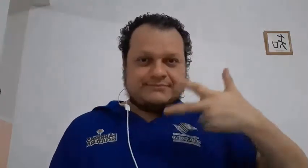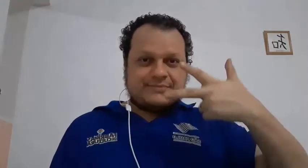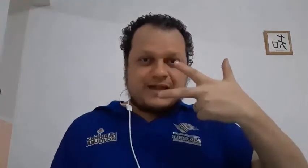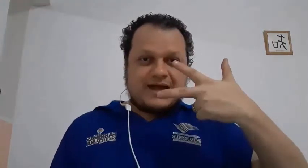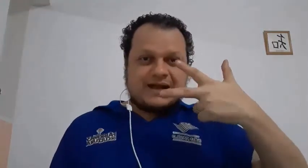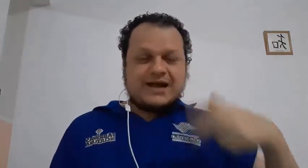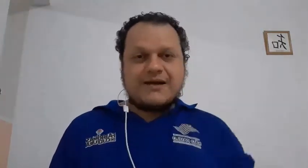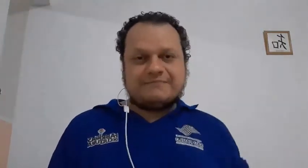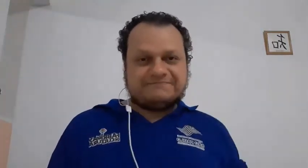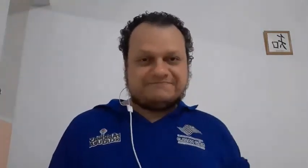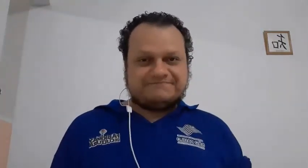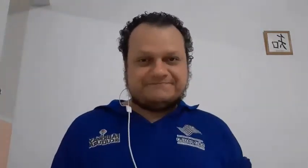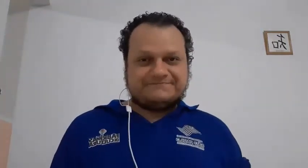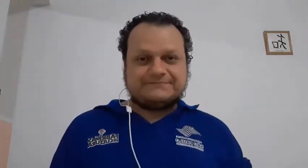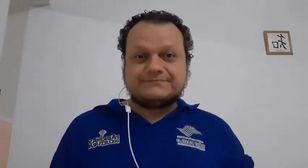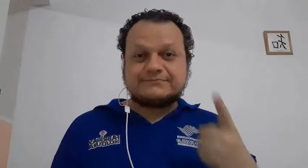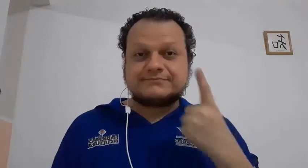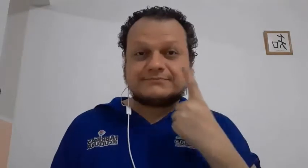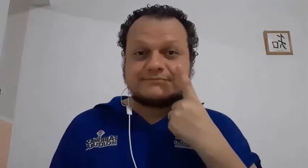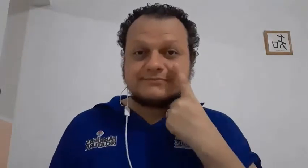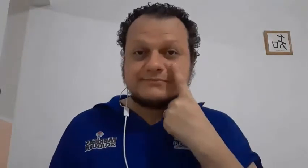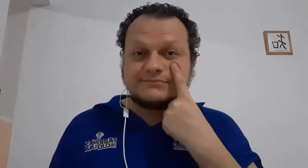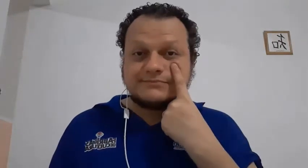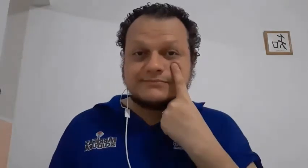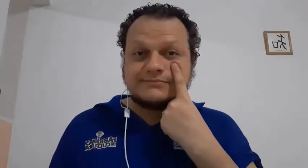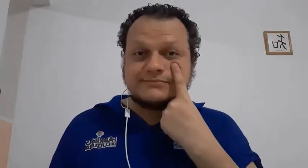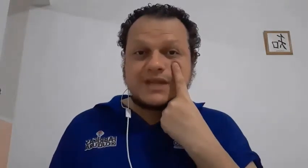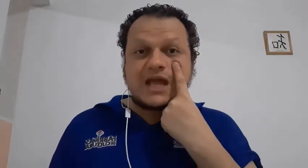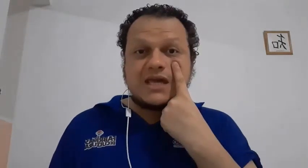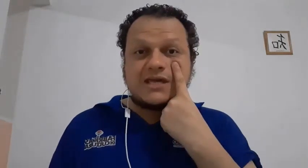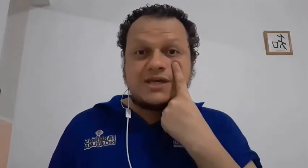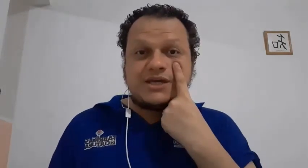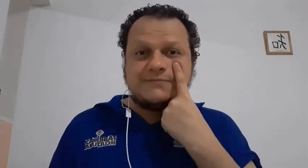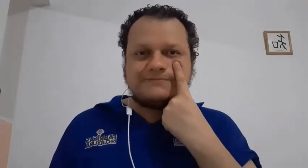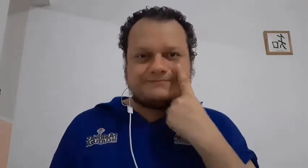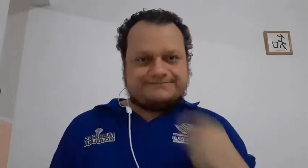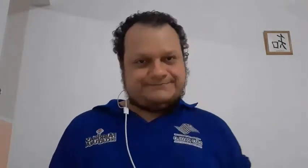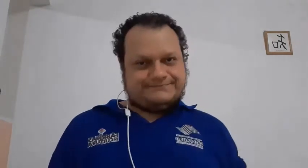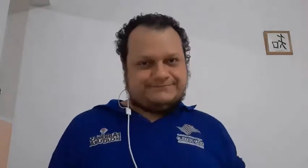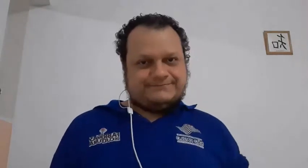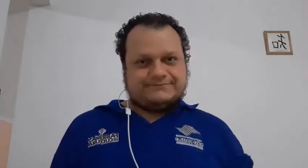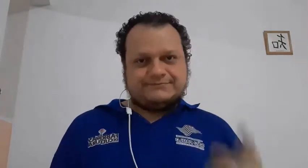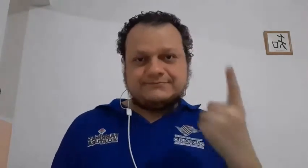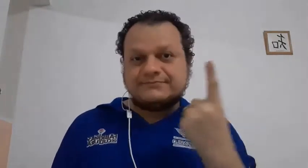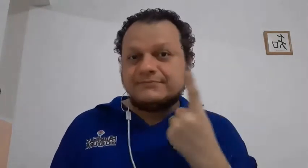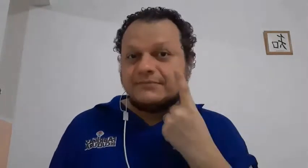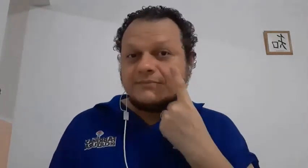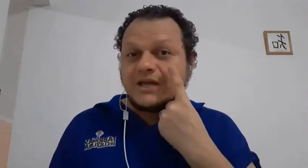H, I,